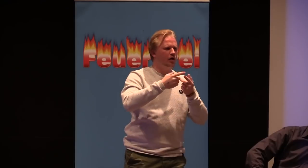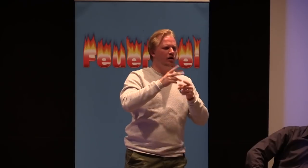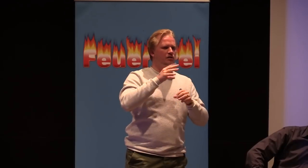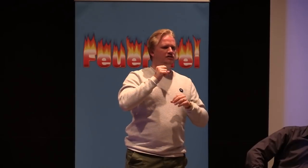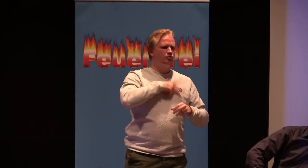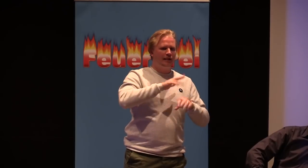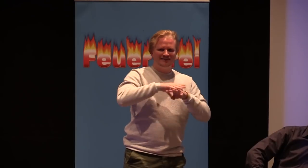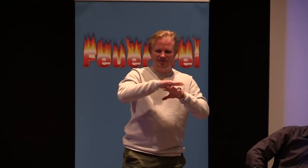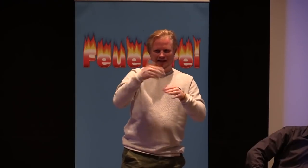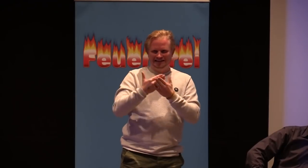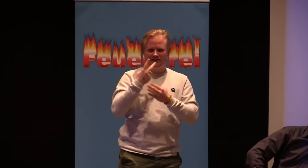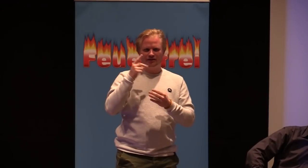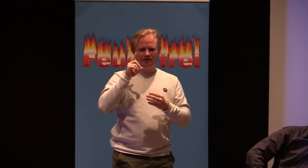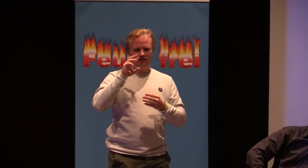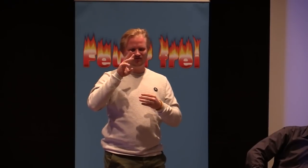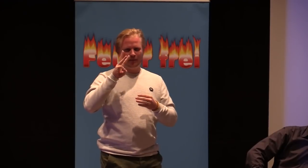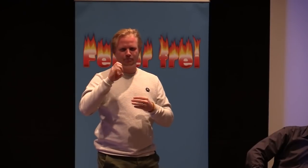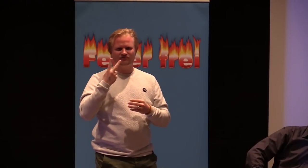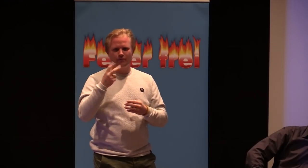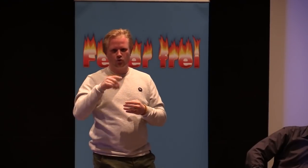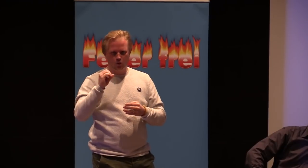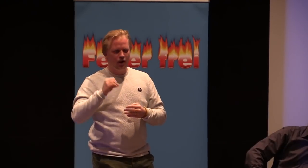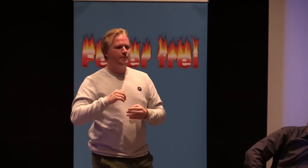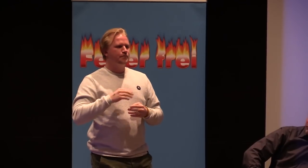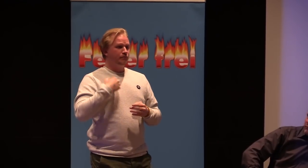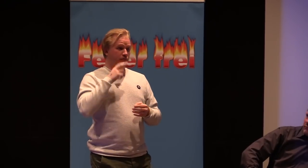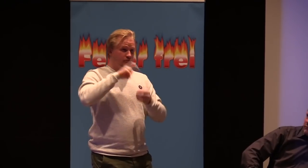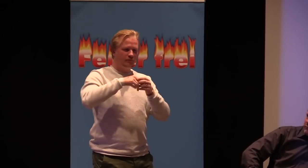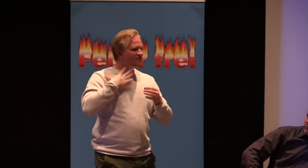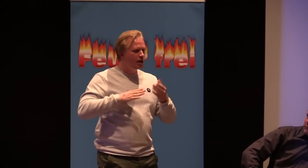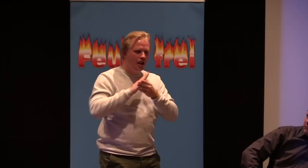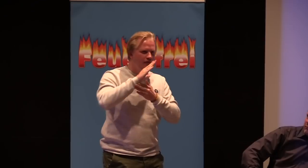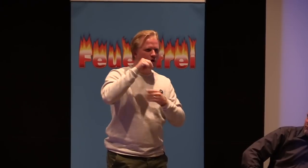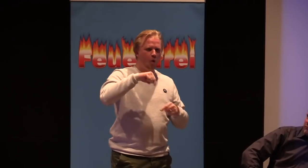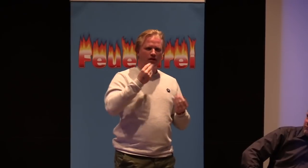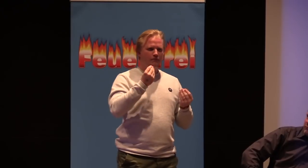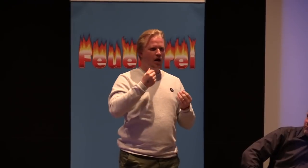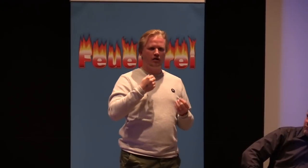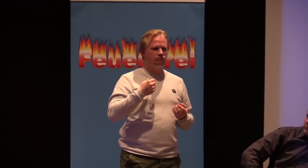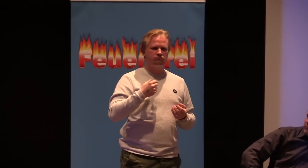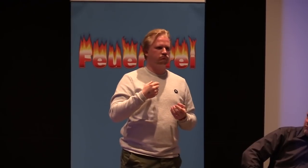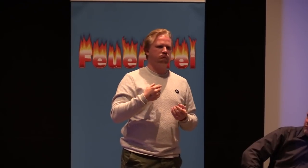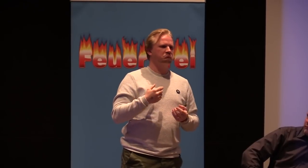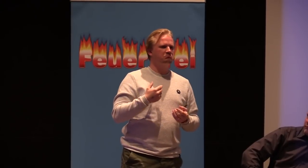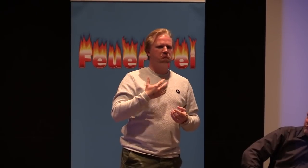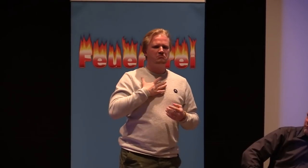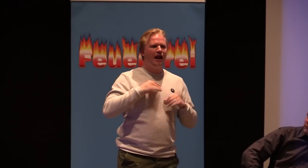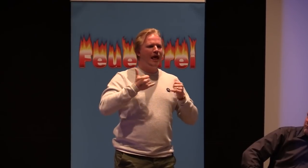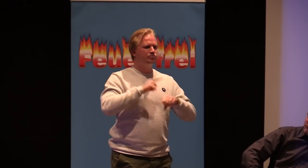Und es ist ja dieses Web 2.0, das ganze Facebook und alles, was da drin steckt. Da wollte ich immer rein. Das